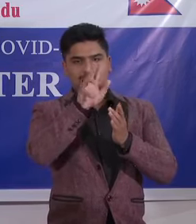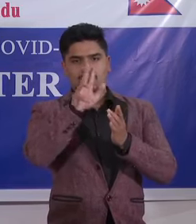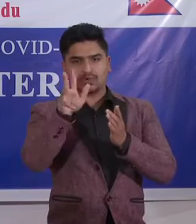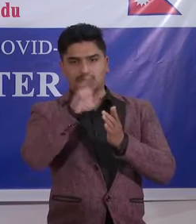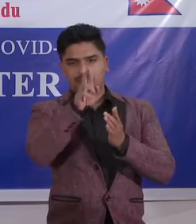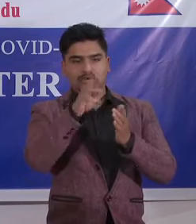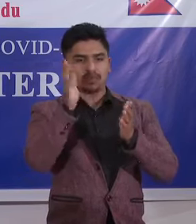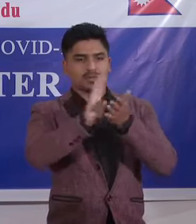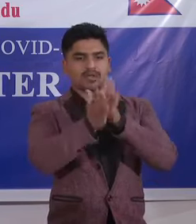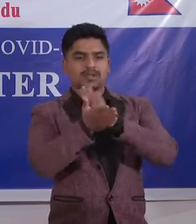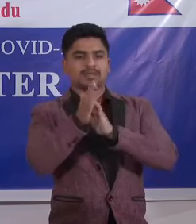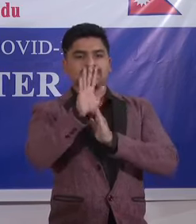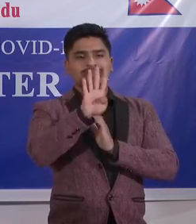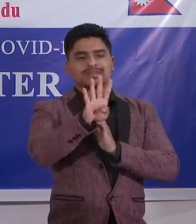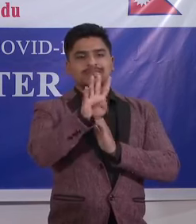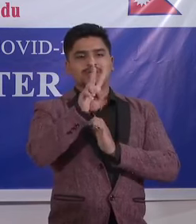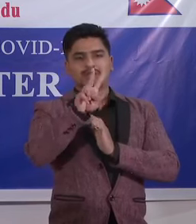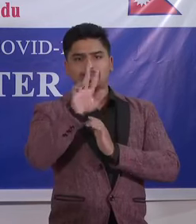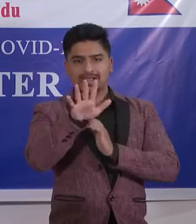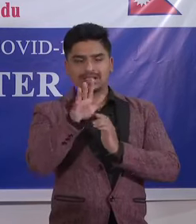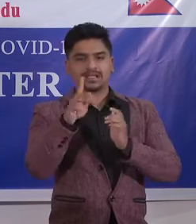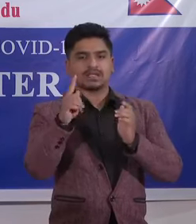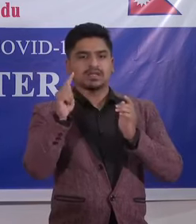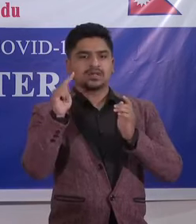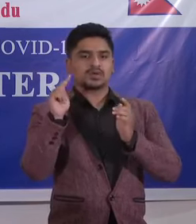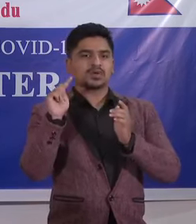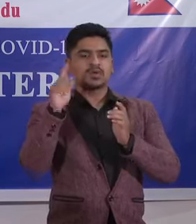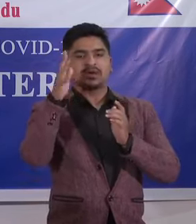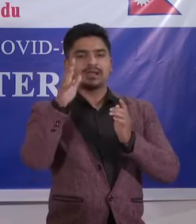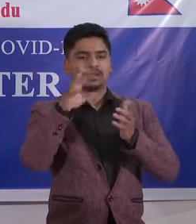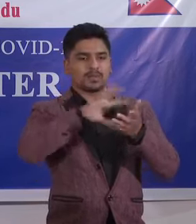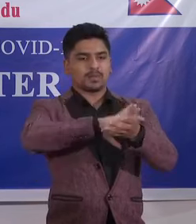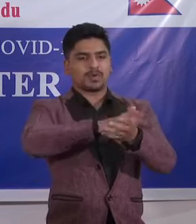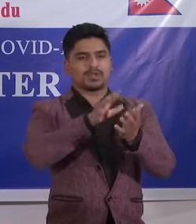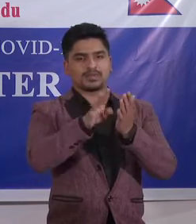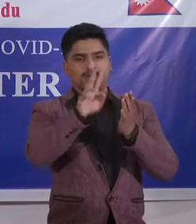425 र करनाली पर्देश बाट 50 गरेरा